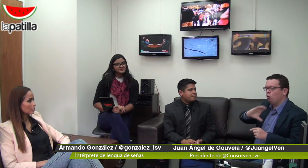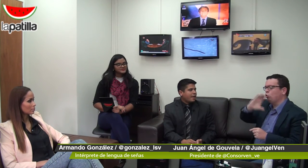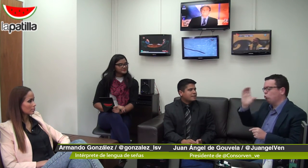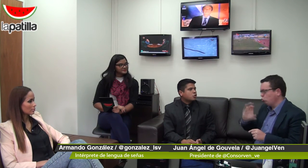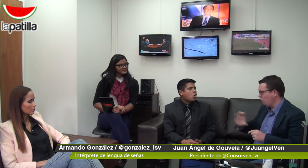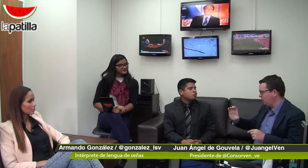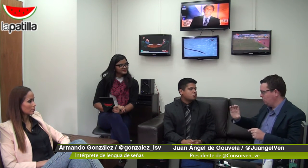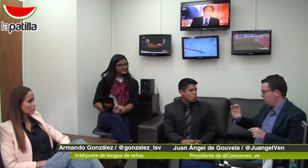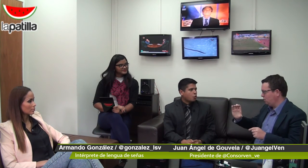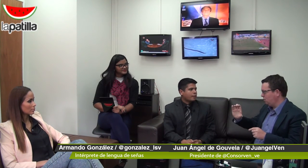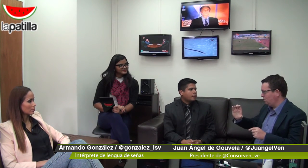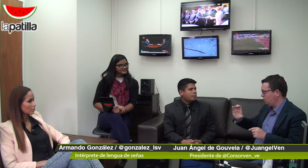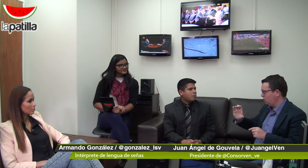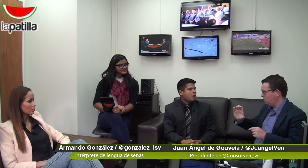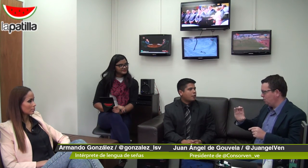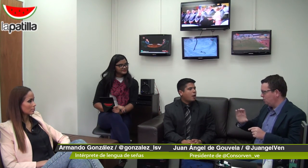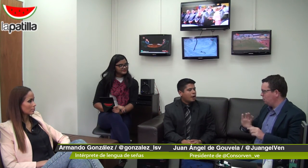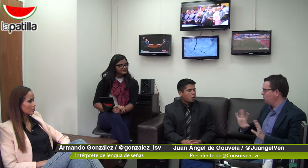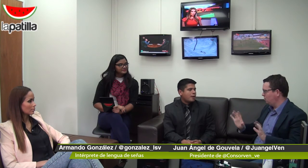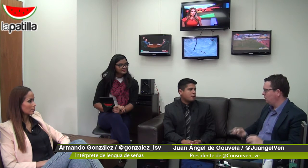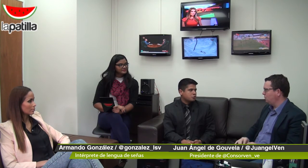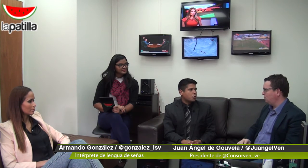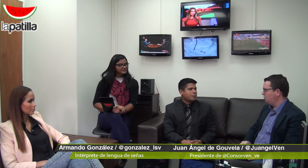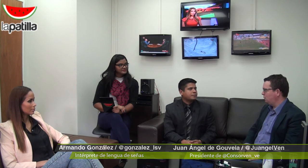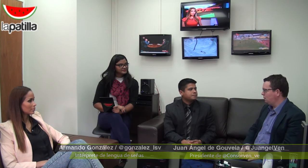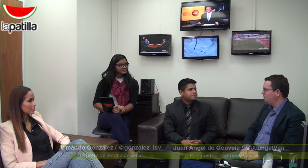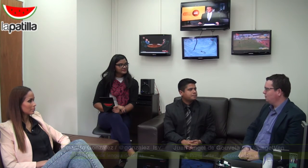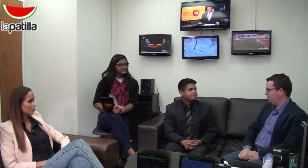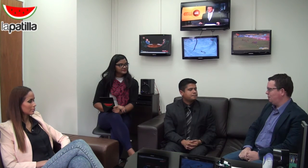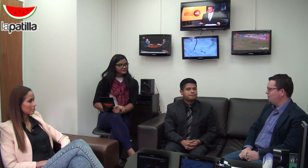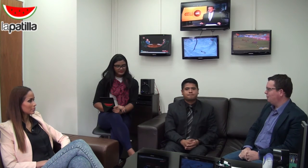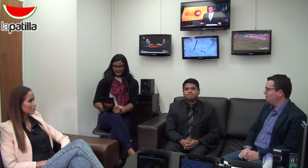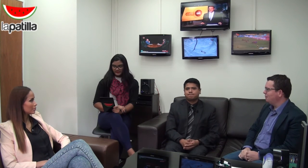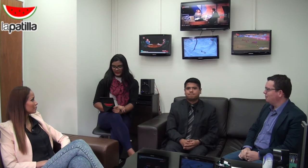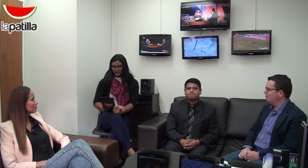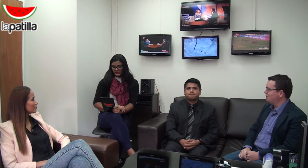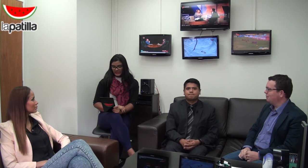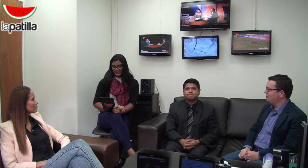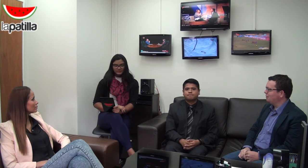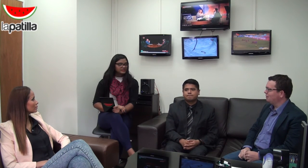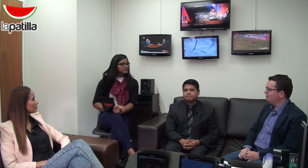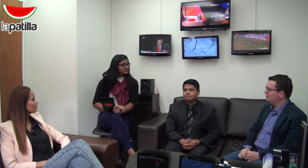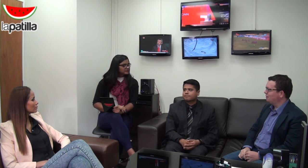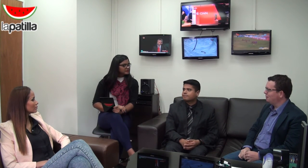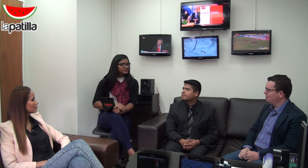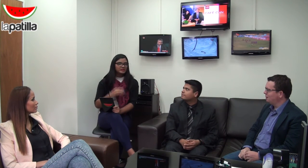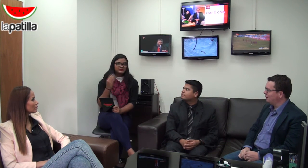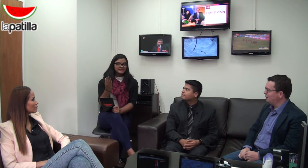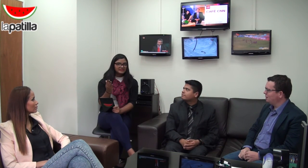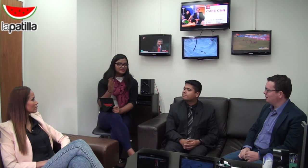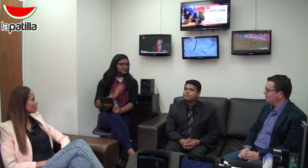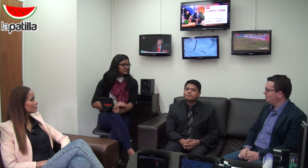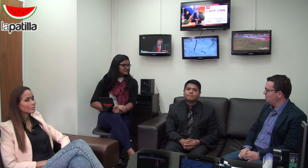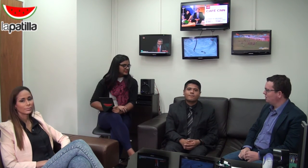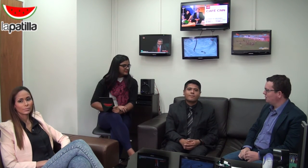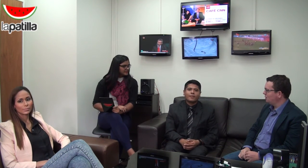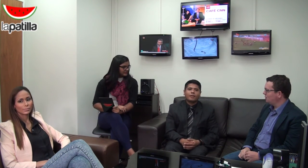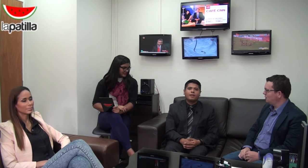es consorven. Pueden buscarnos arroba consorven. Armando, por favor, ¿puedes presentar tus redes sociales para quienes